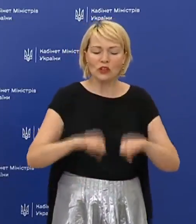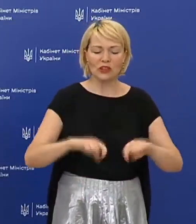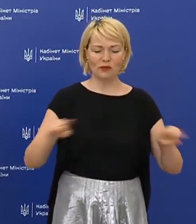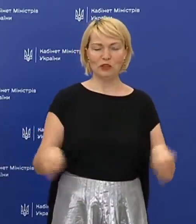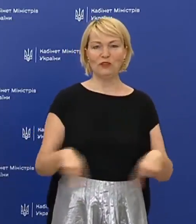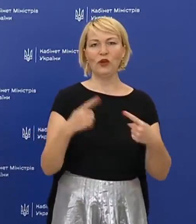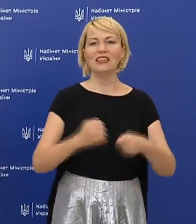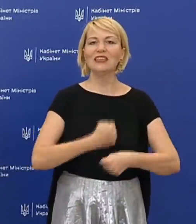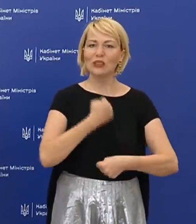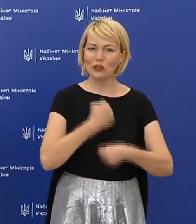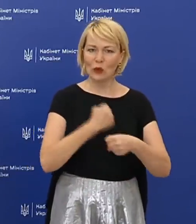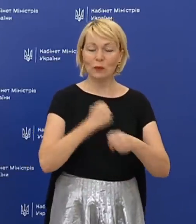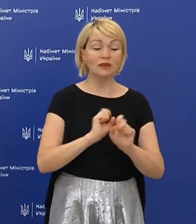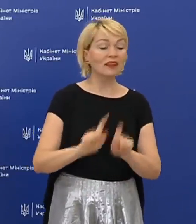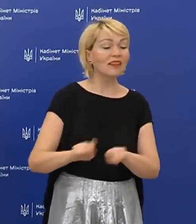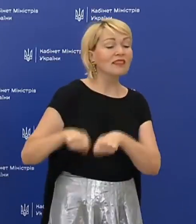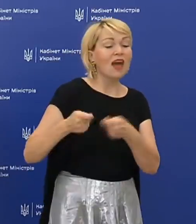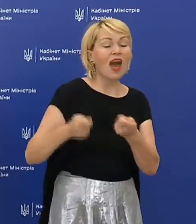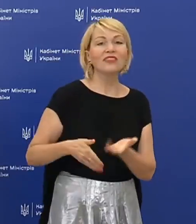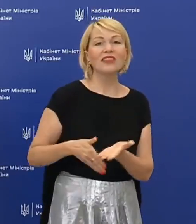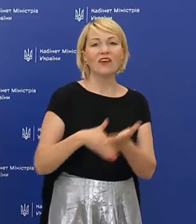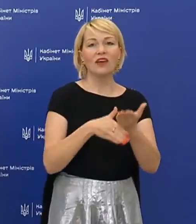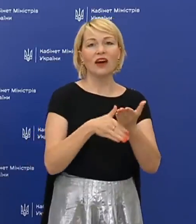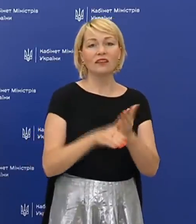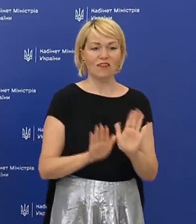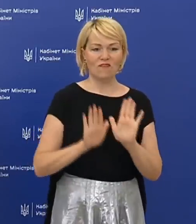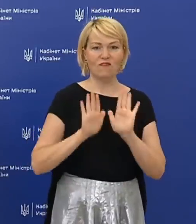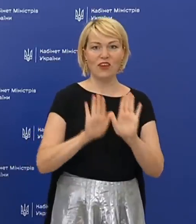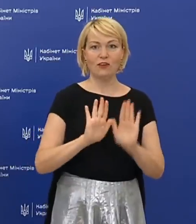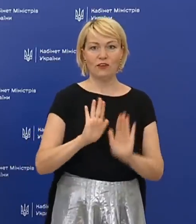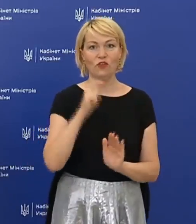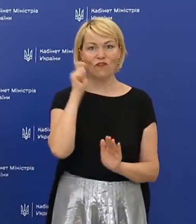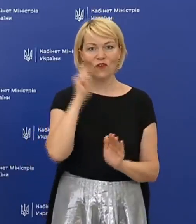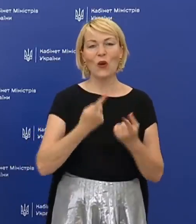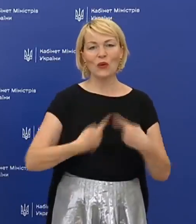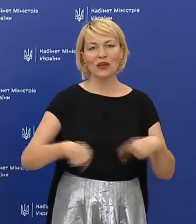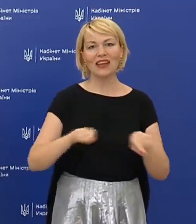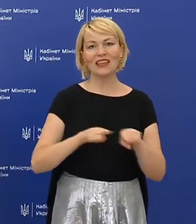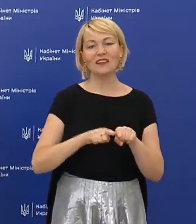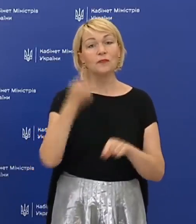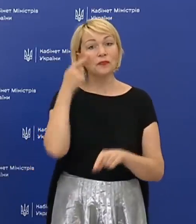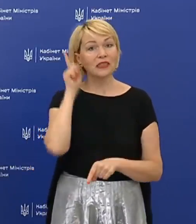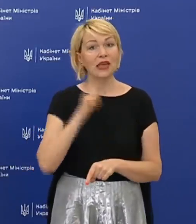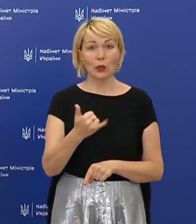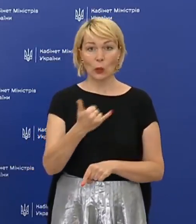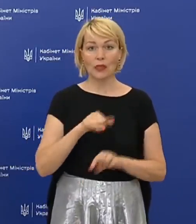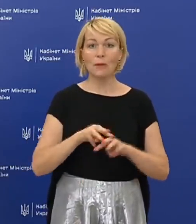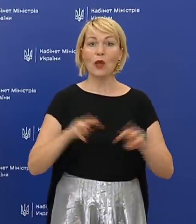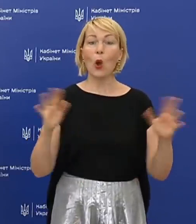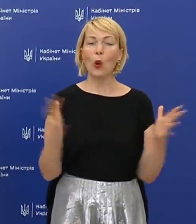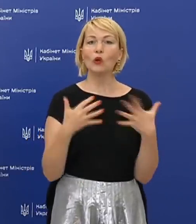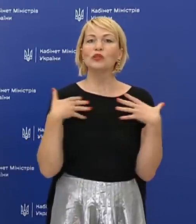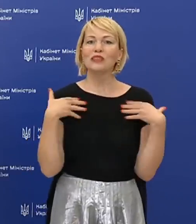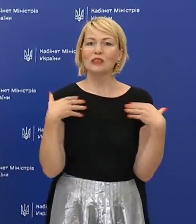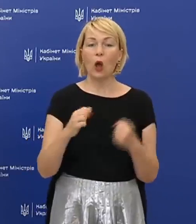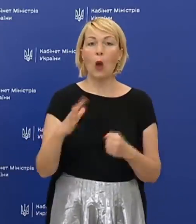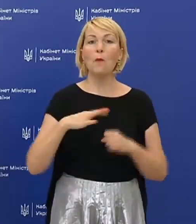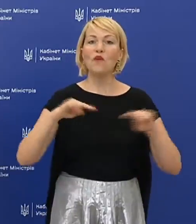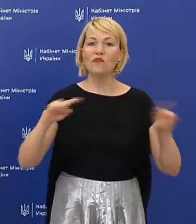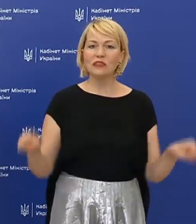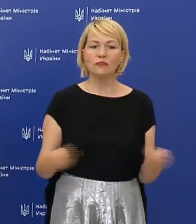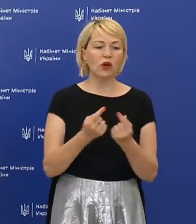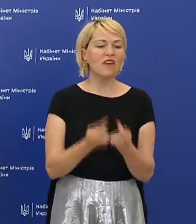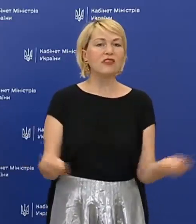можливо робити і надавати виключно в Україні. Ви знаєте, що в нас в Міністерстві охорони здоров'я був